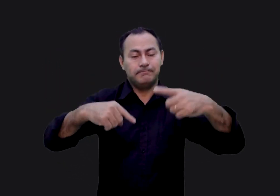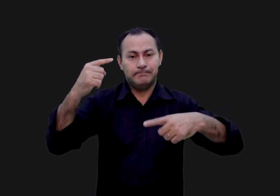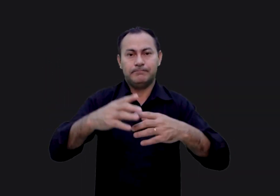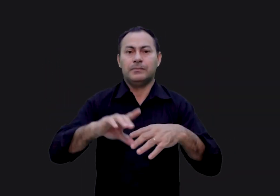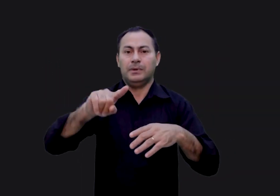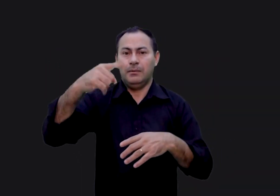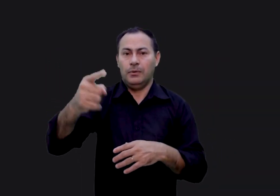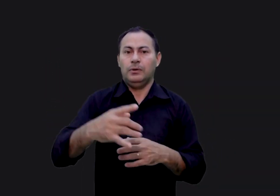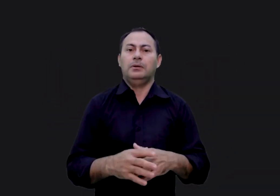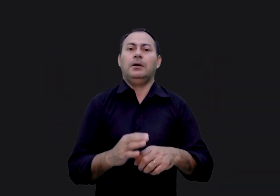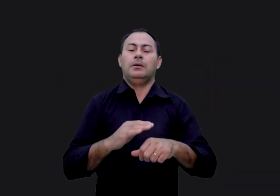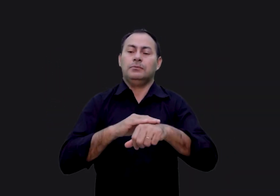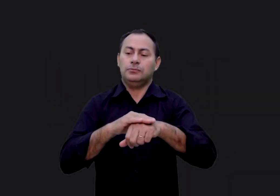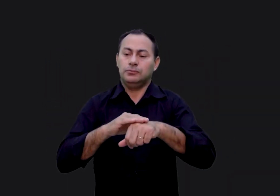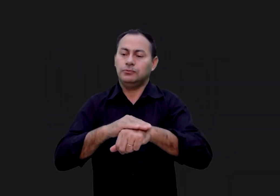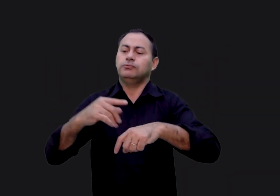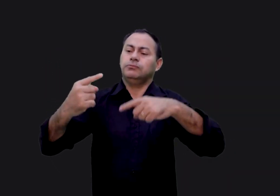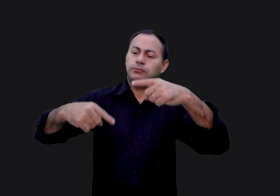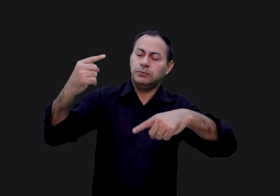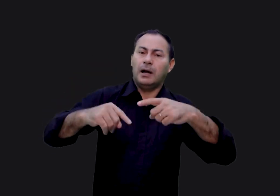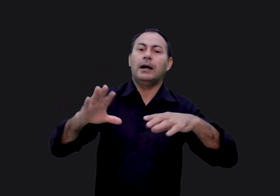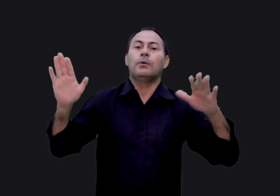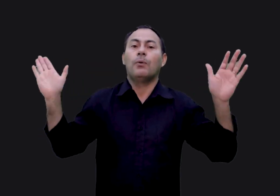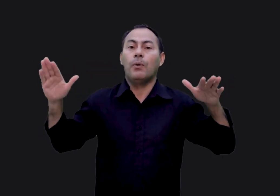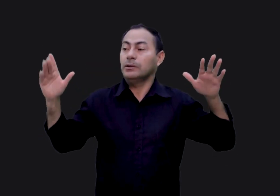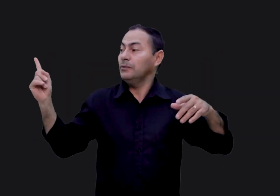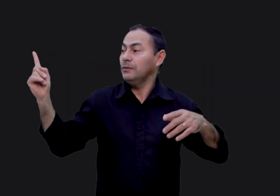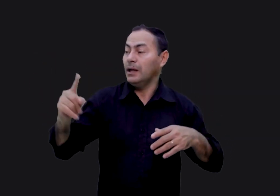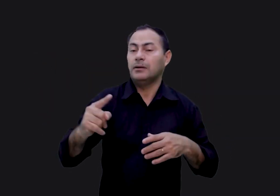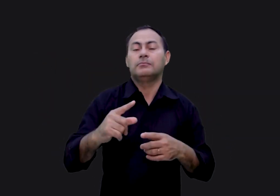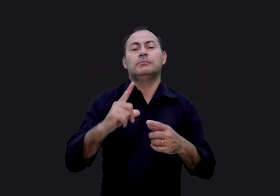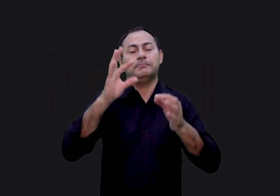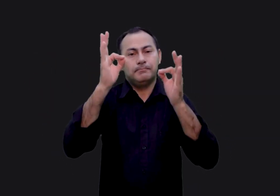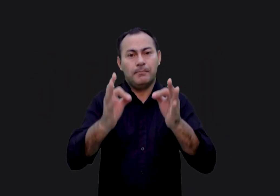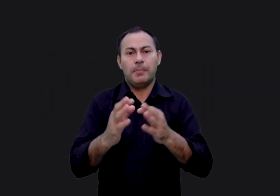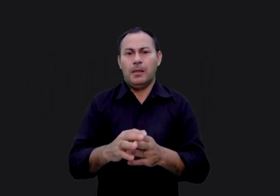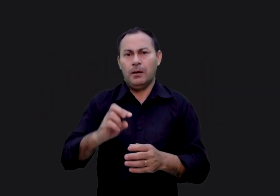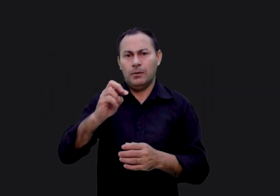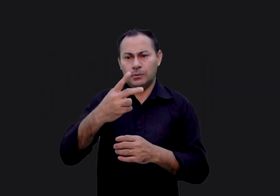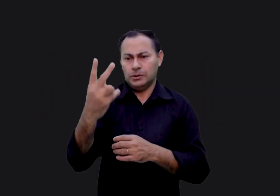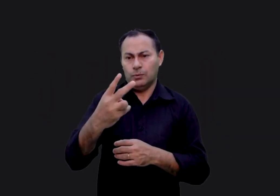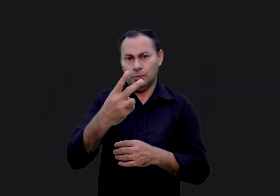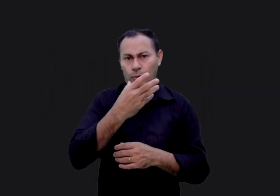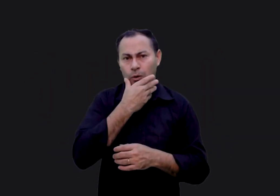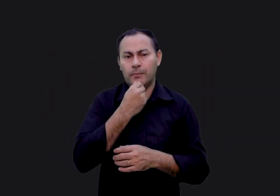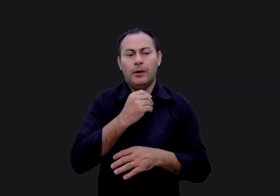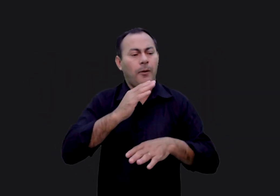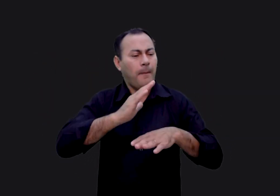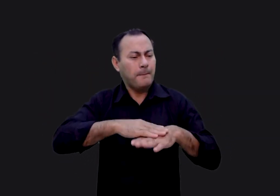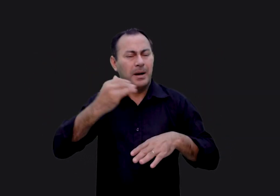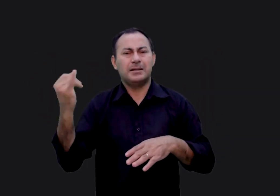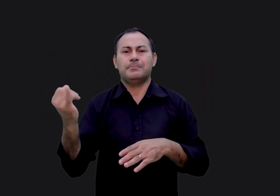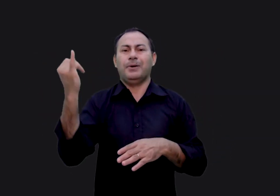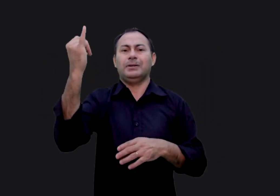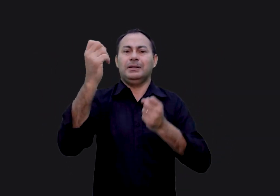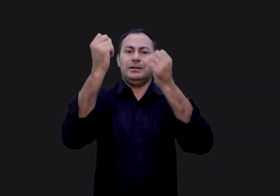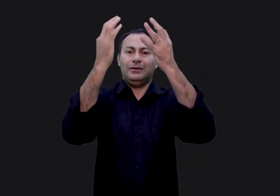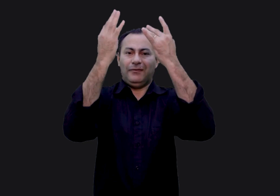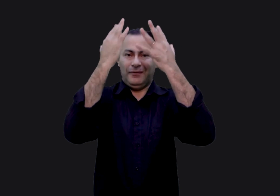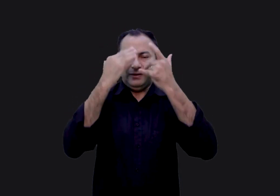polêmica. Depois de muita discussão, os anjos chegaram a um veredito. O segundo homem é o maior troféu da